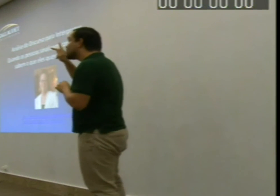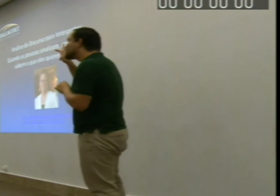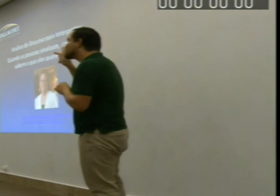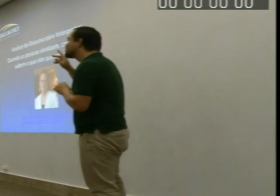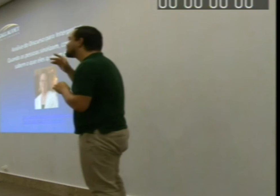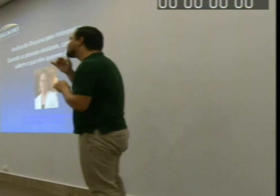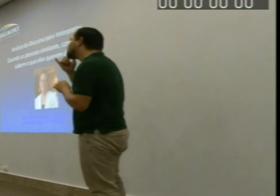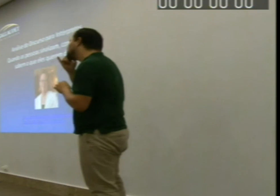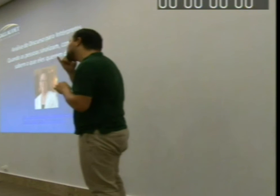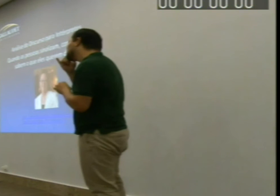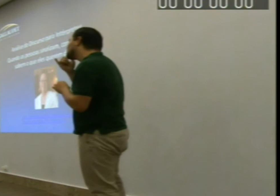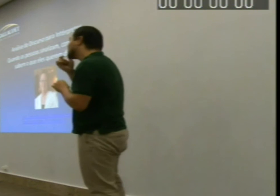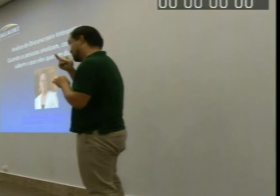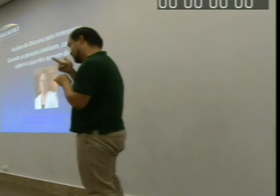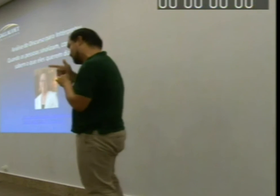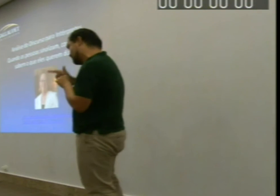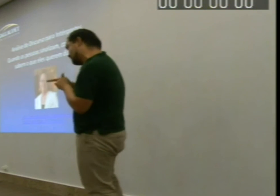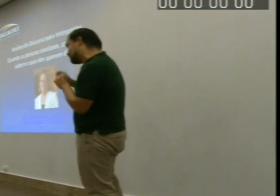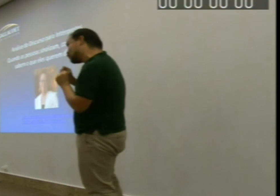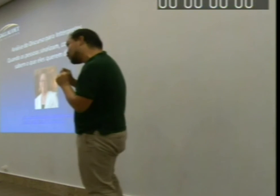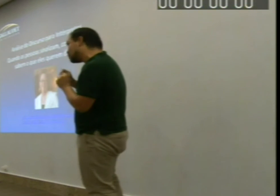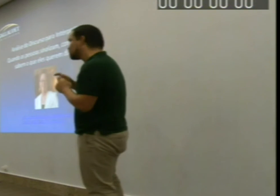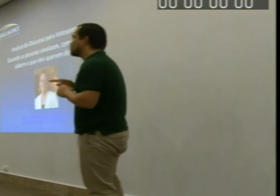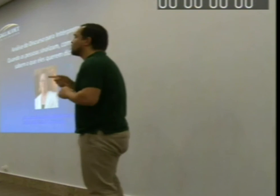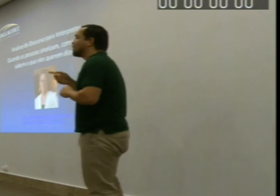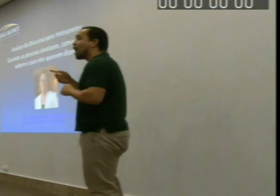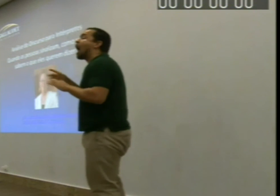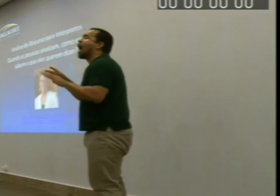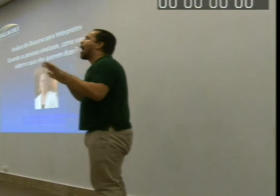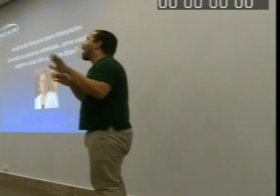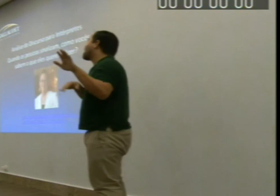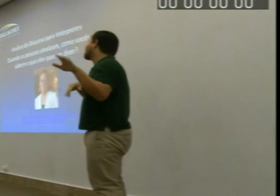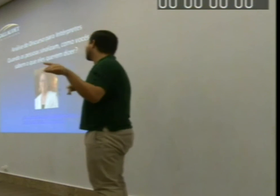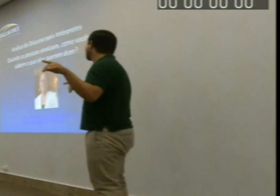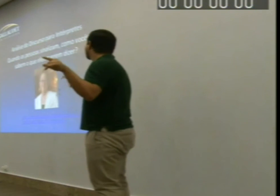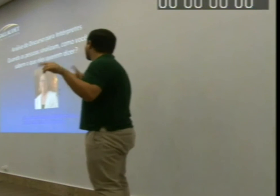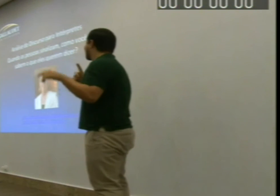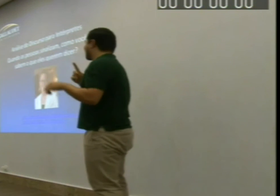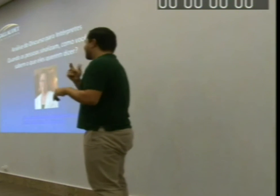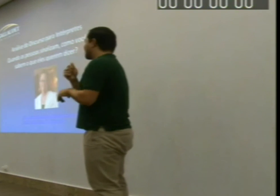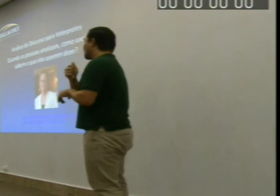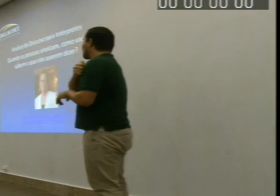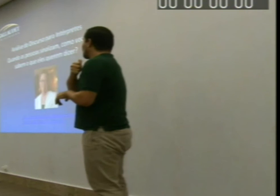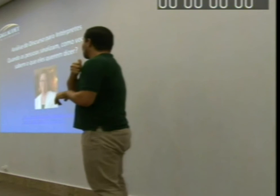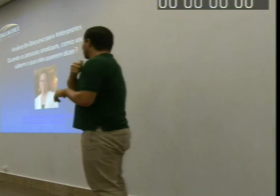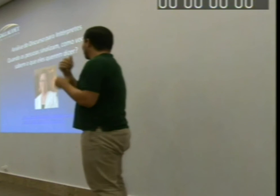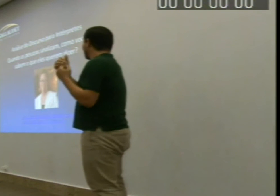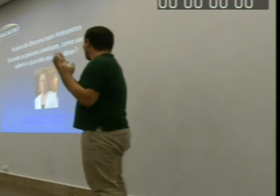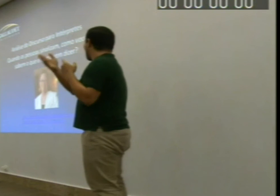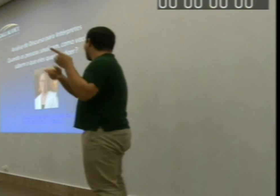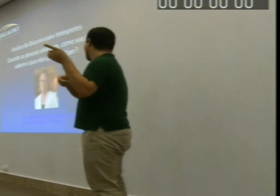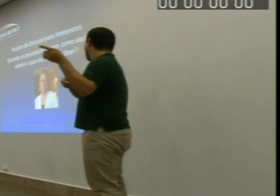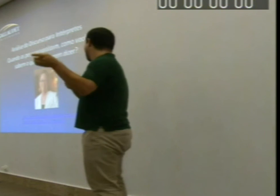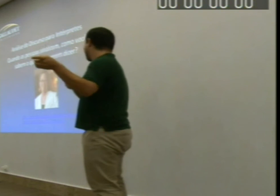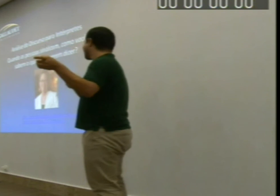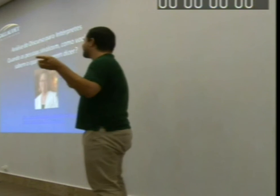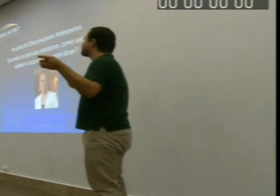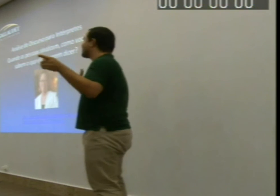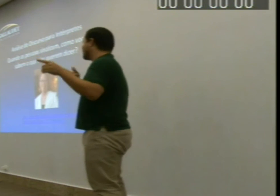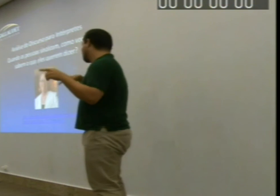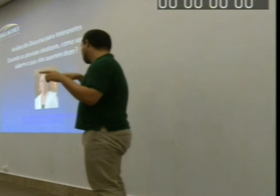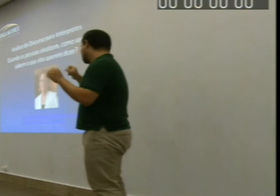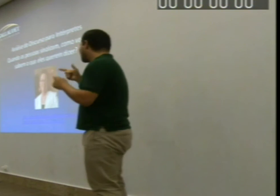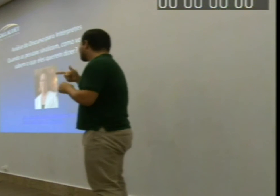eu ergui a mão e falei Professora desculpa Você pode repetir ah esse aluno é de fora